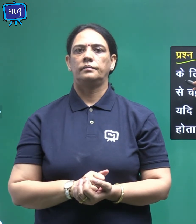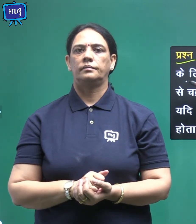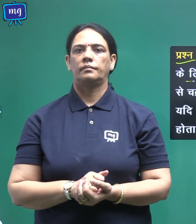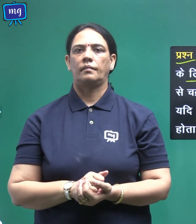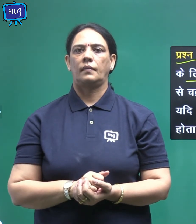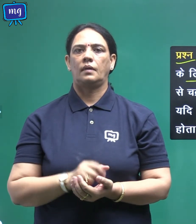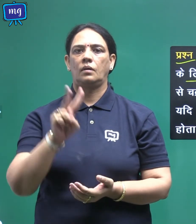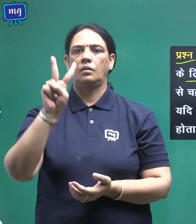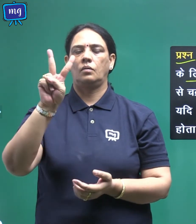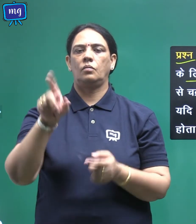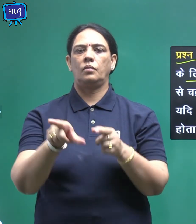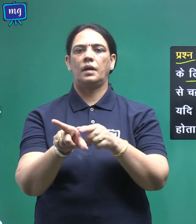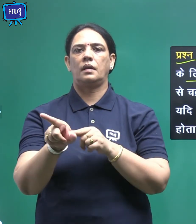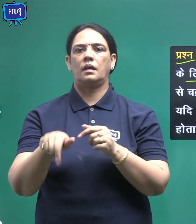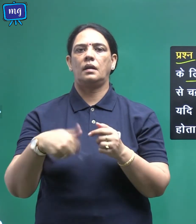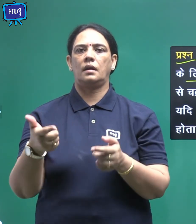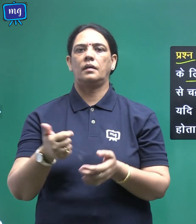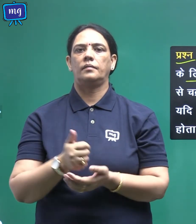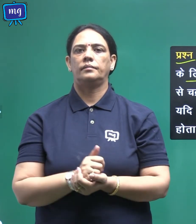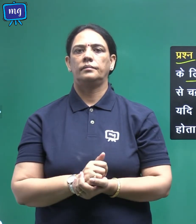2 वर्ष के लिए